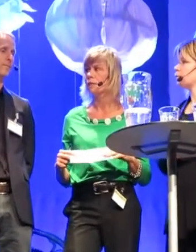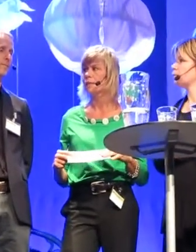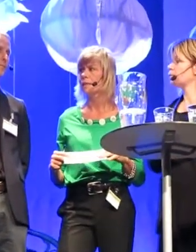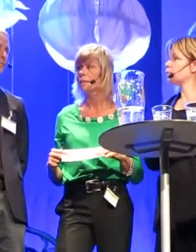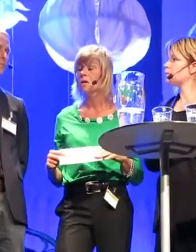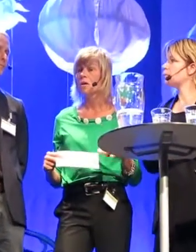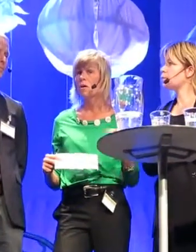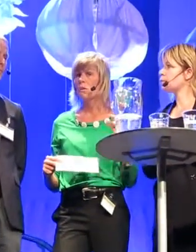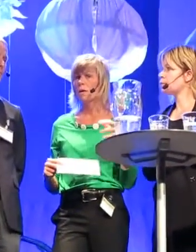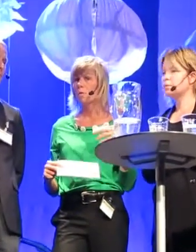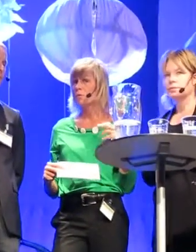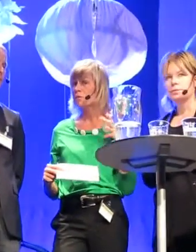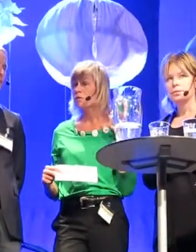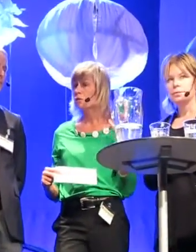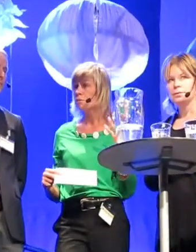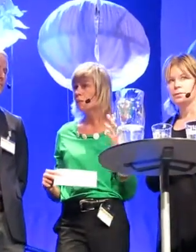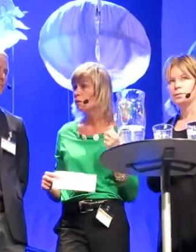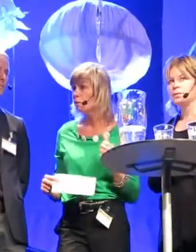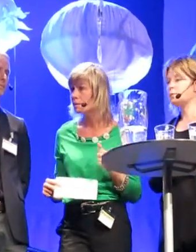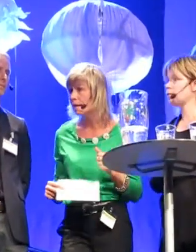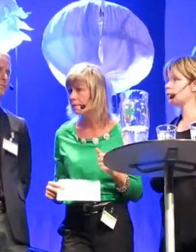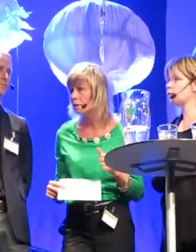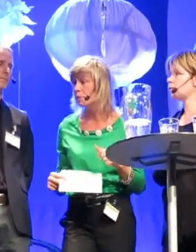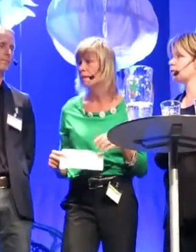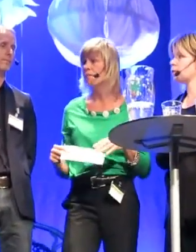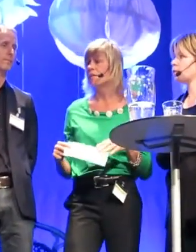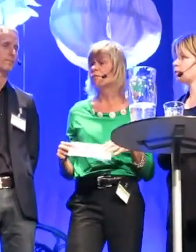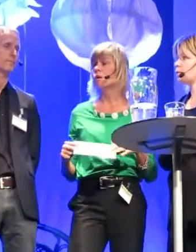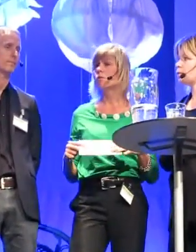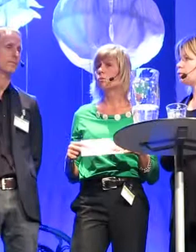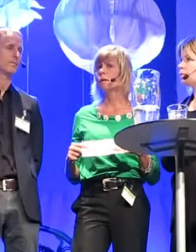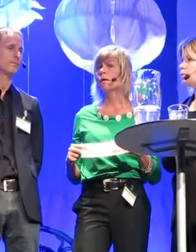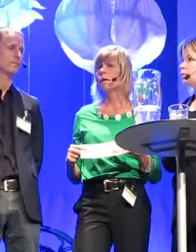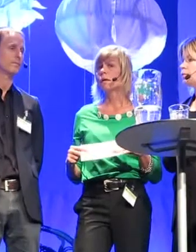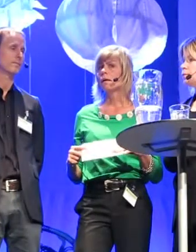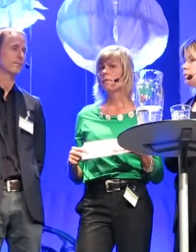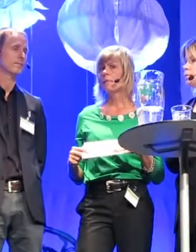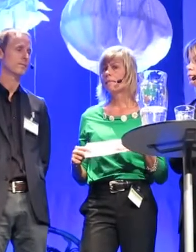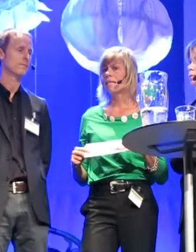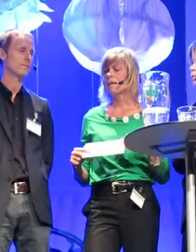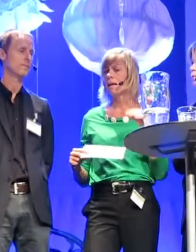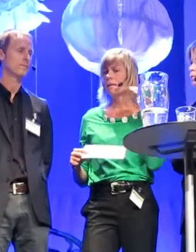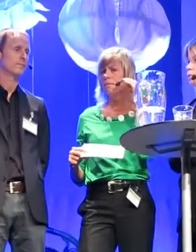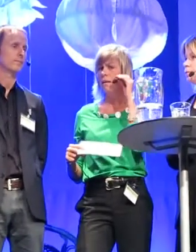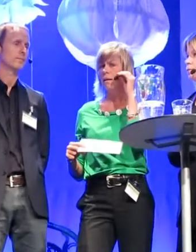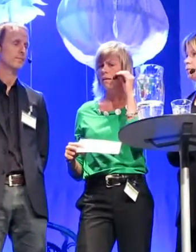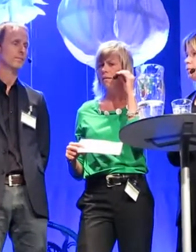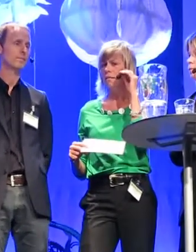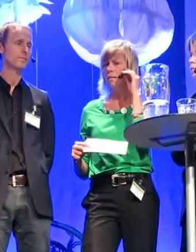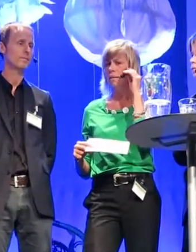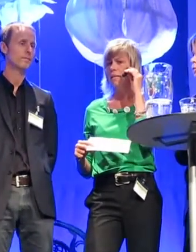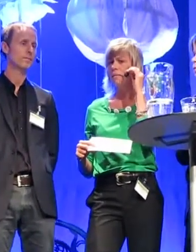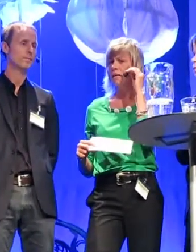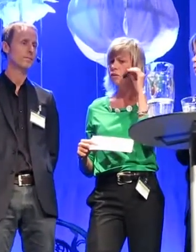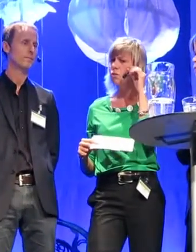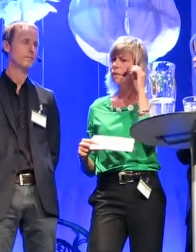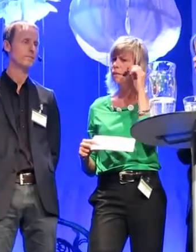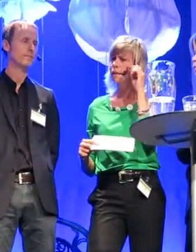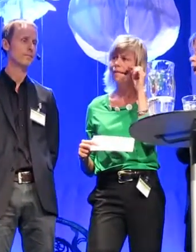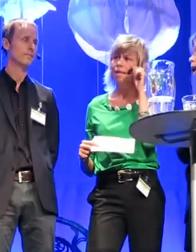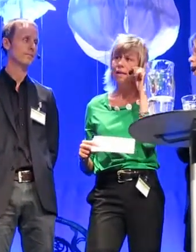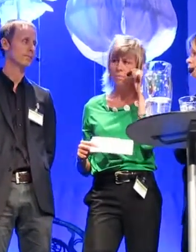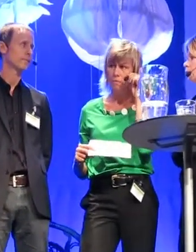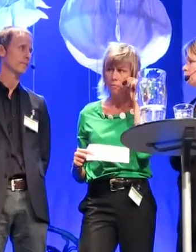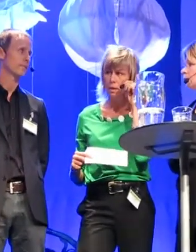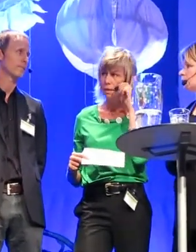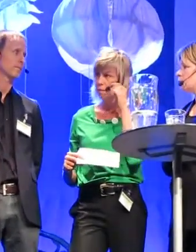göra en väldigt stor skillnad. Och ekonomiska styrmedel är inte bara skatter, utan det är även information. Jag vill bara säga att det är ganska rart